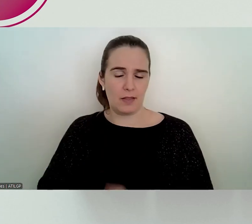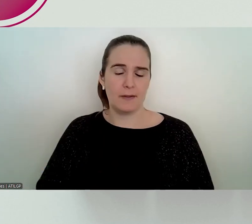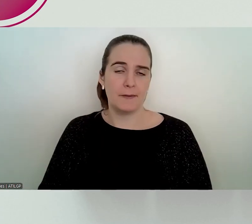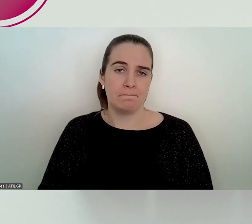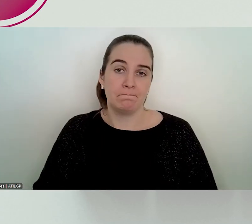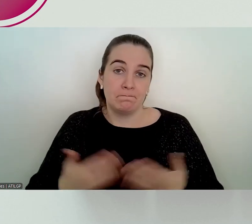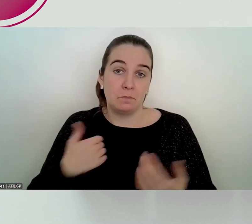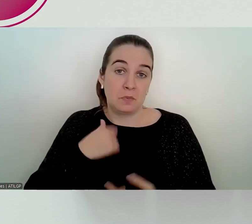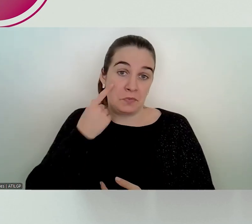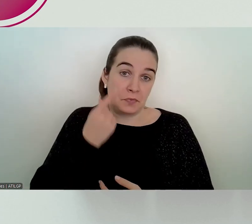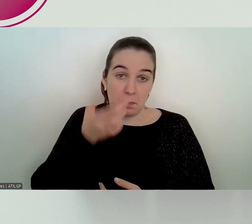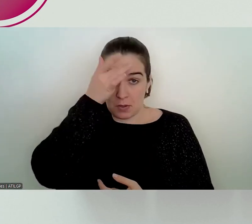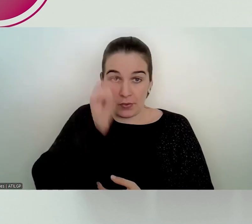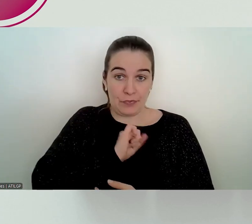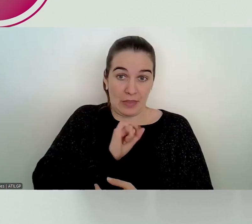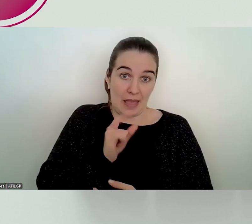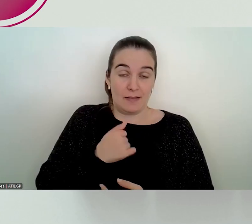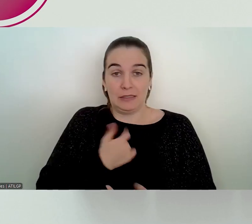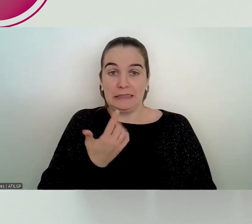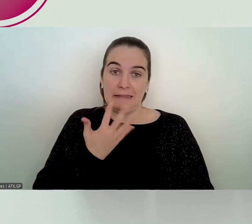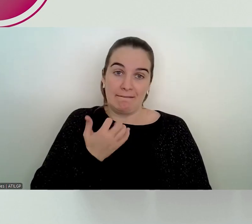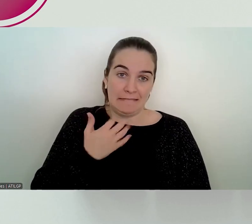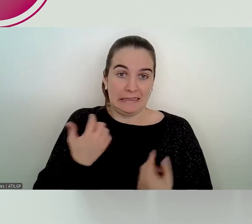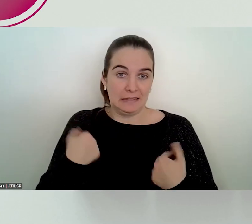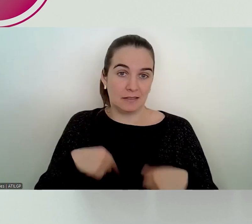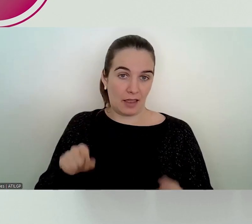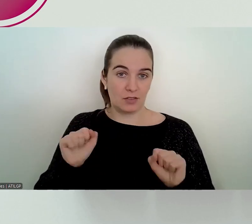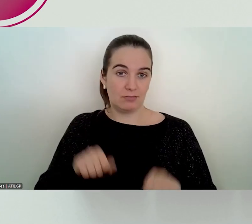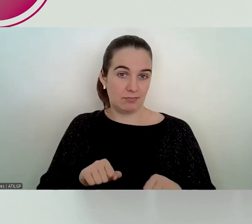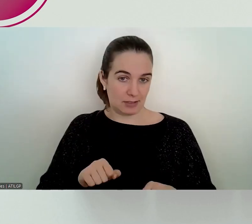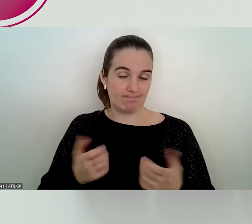vejo com reserva, claro,